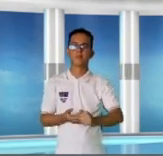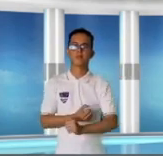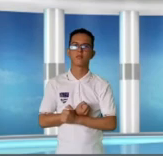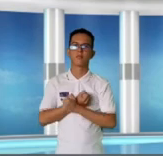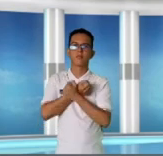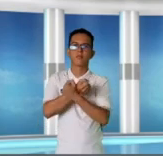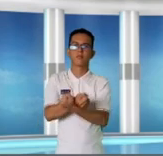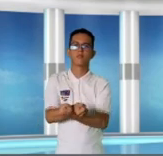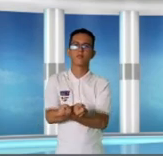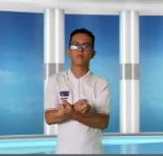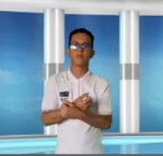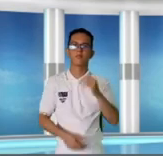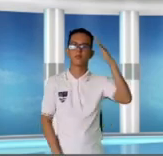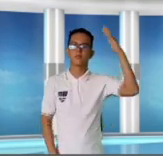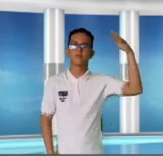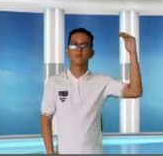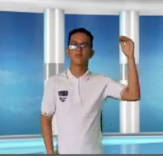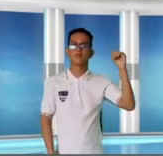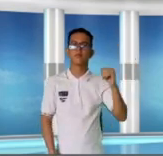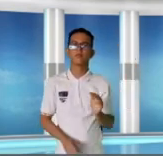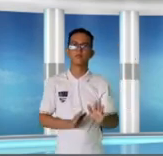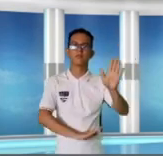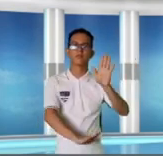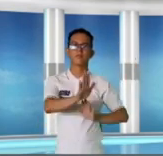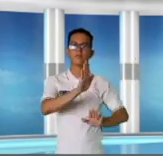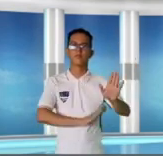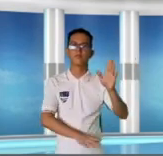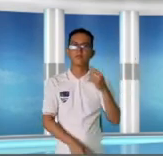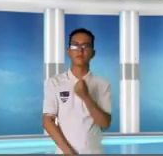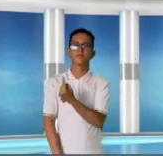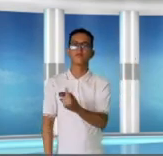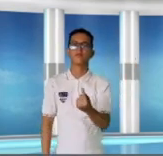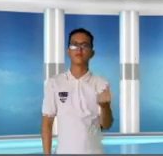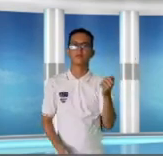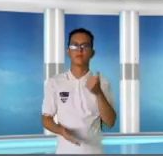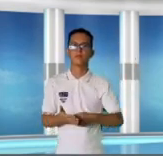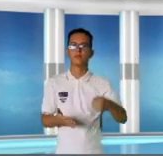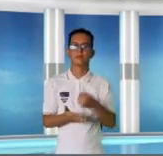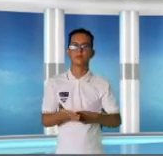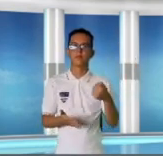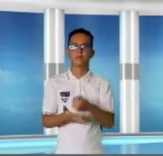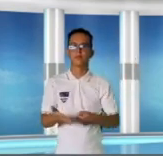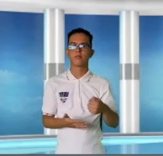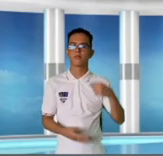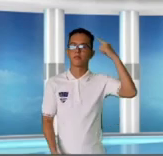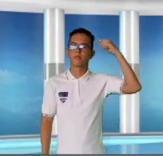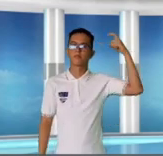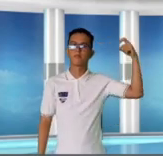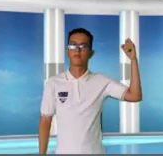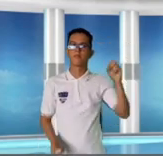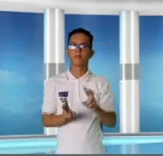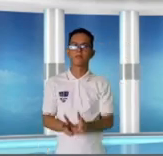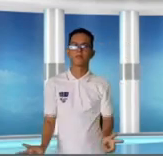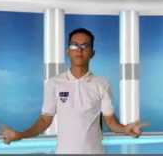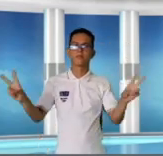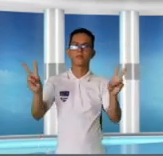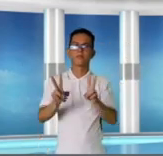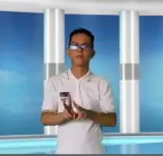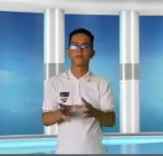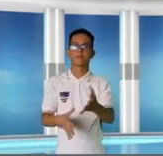Patria, tu historia, blasón de héroes y mártires, reseñan virtudes y anhelos. Tu reverencia es el